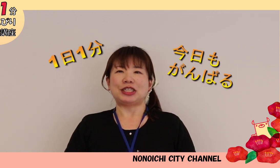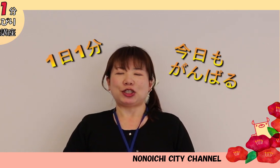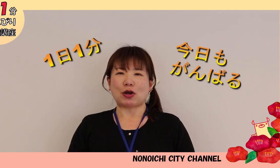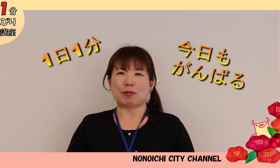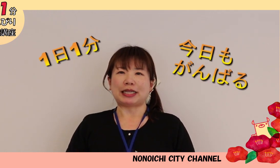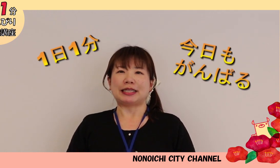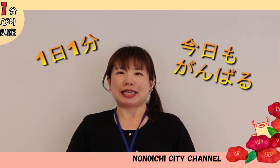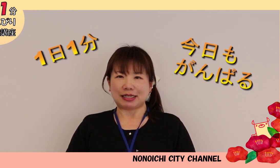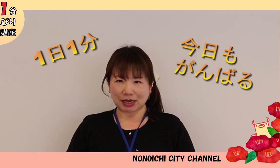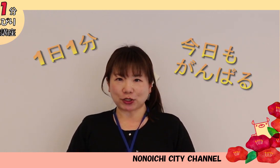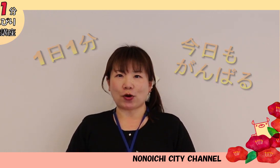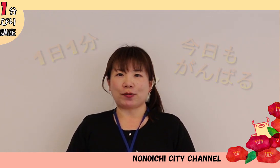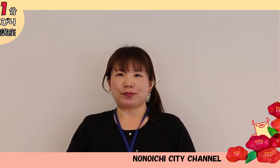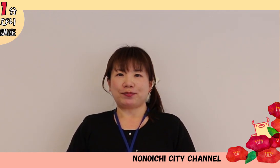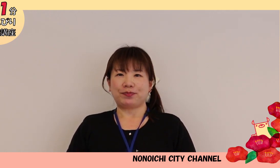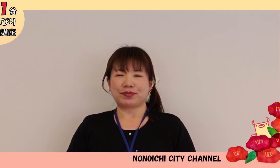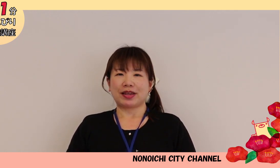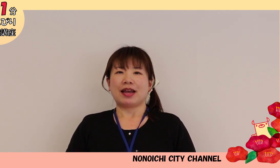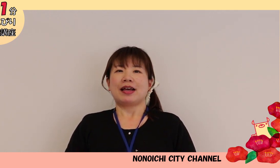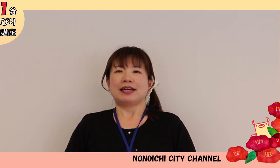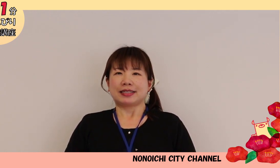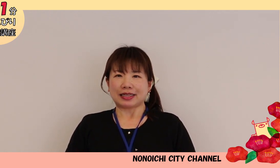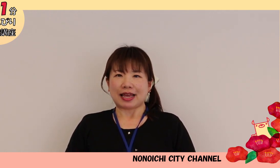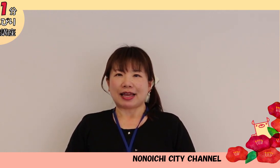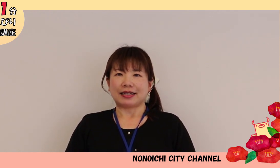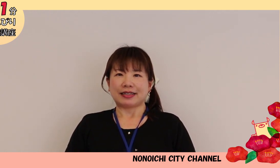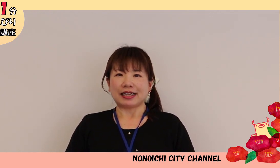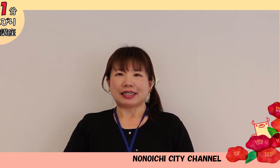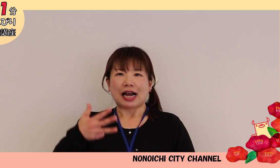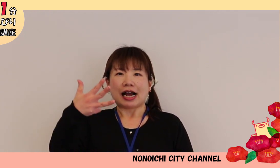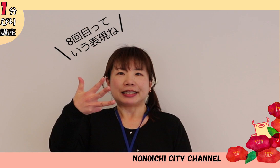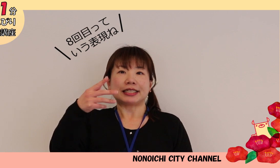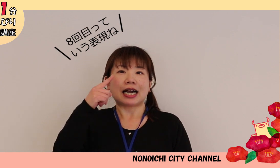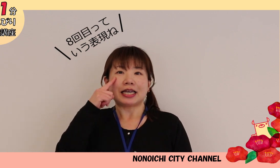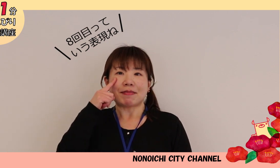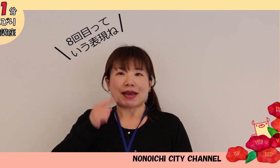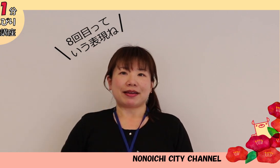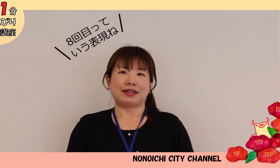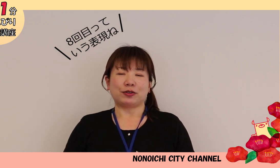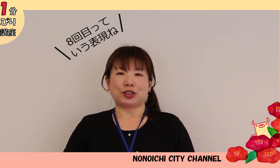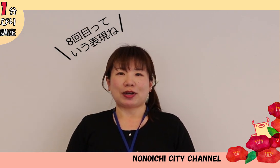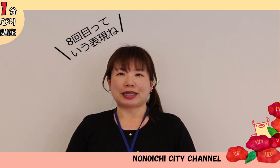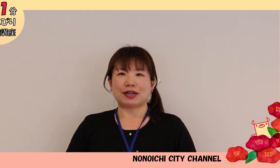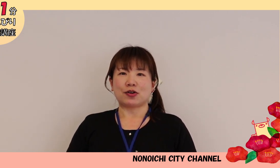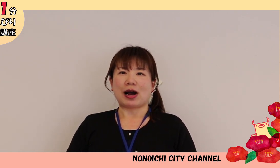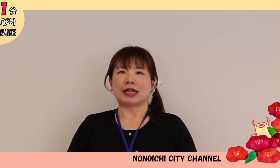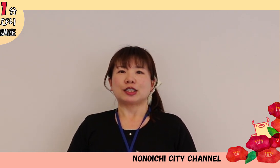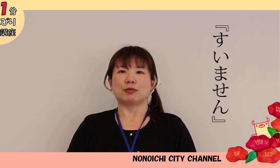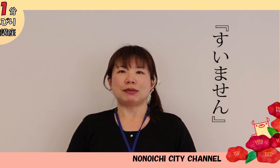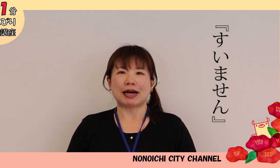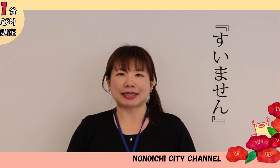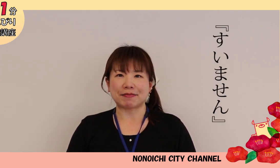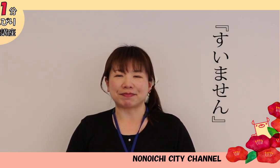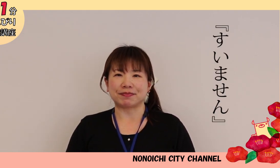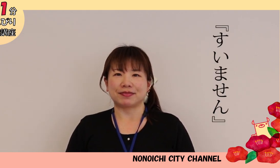手話を学んでいきましょう。さて、第8回目の手話単語はすみませんです